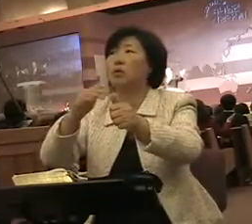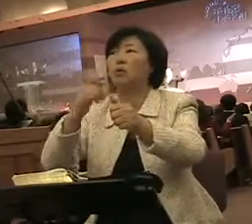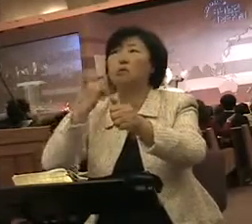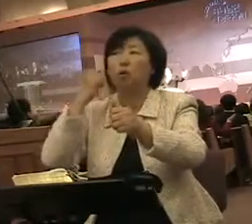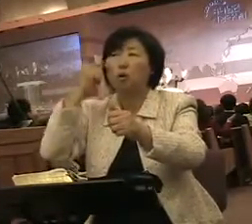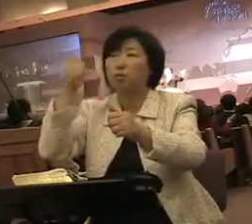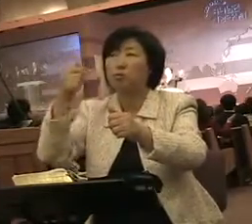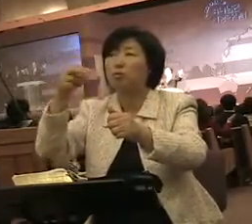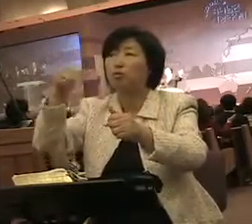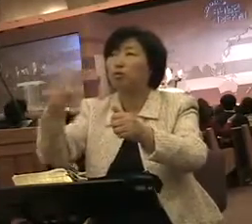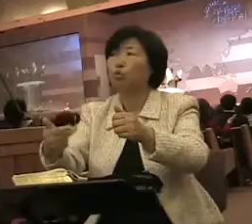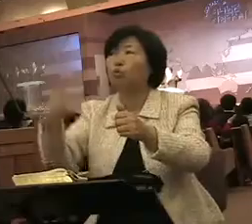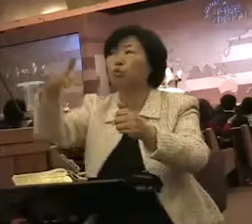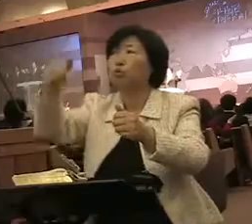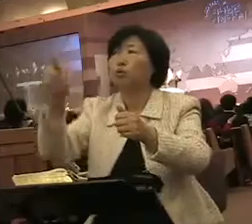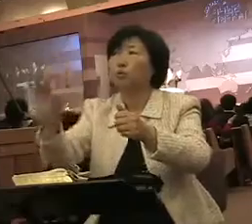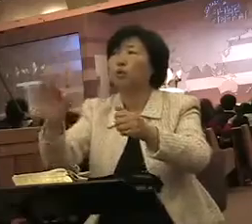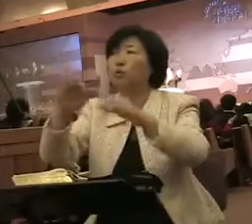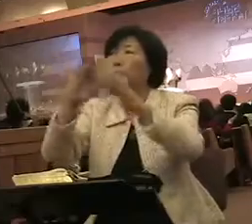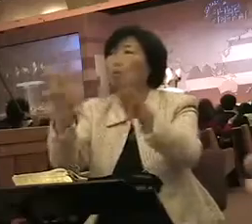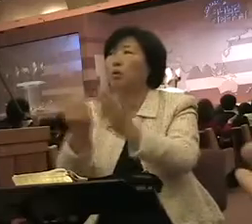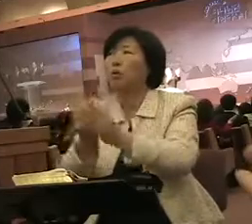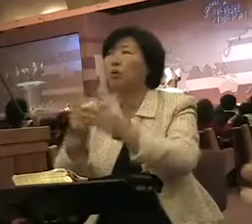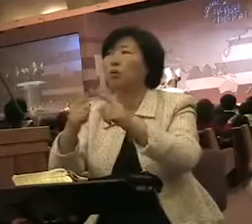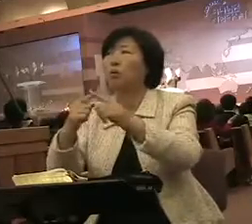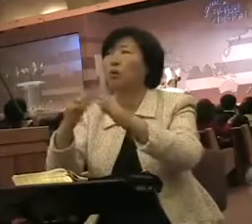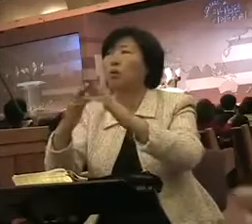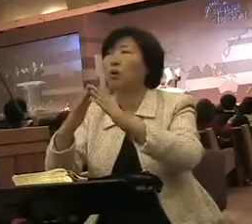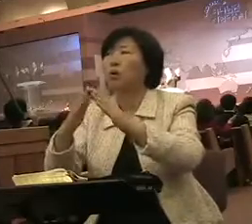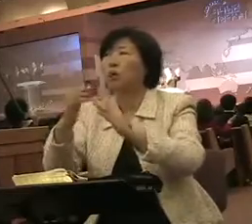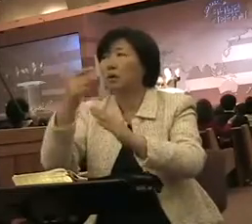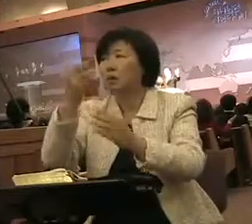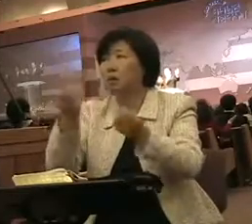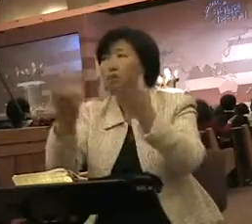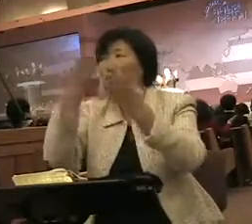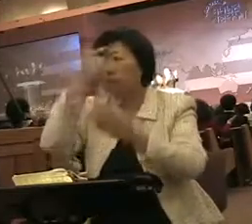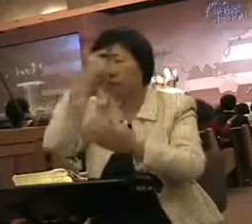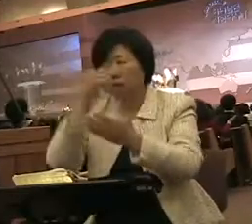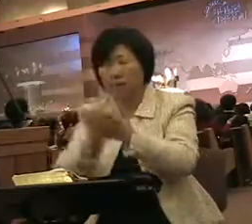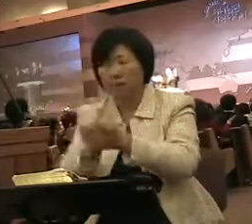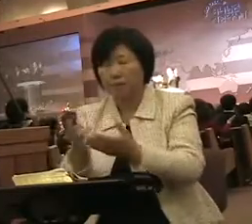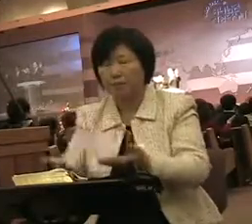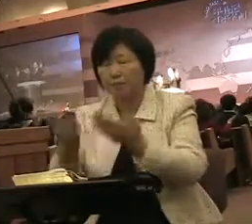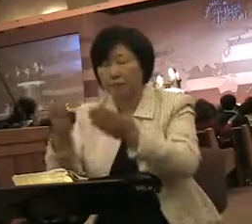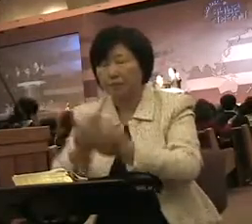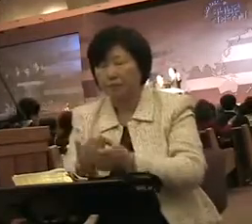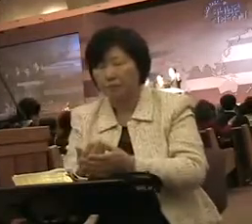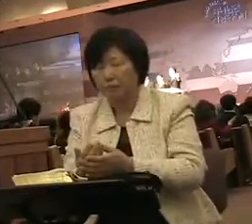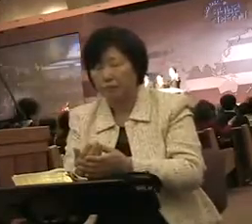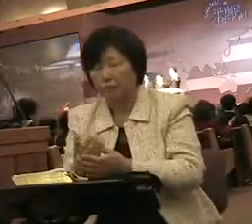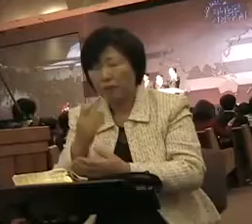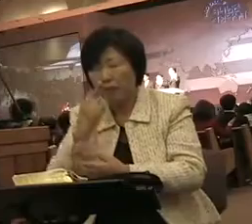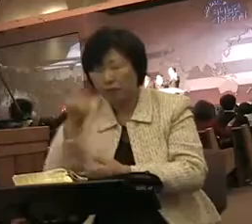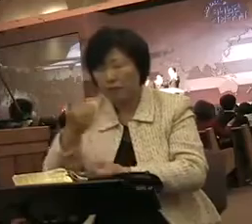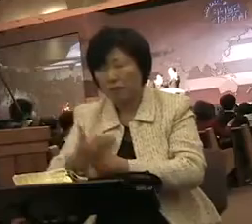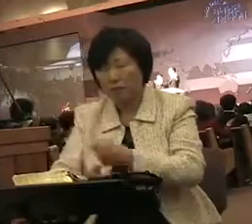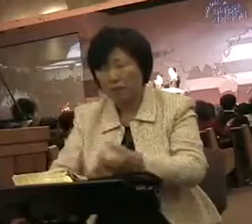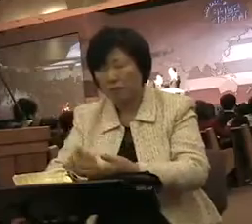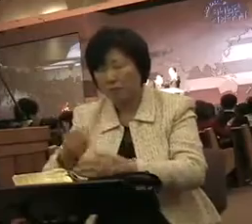모든 순장님들, 모든 교우들을 주님의 이름으로 축복하는 기도를 다 같이 드리겠습니다. 기도합니다. 아버지